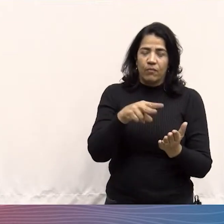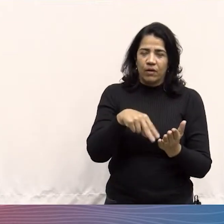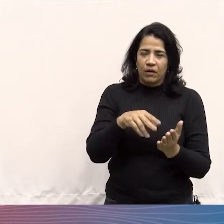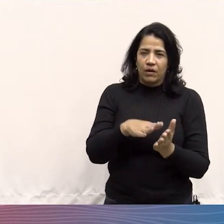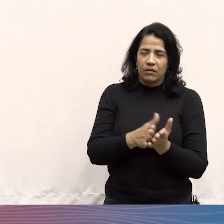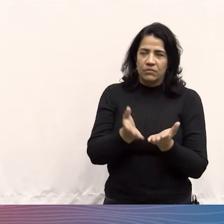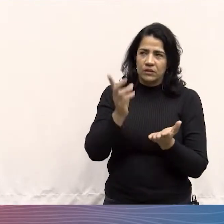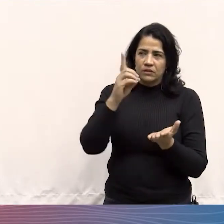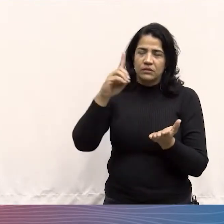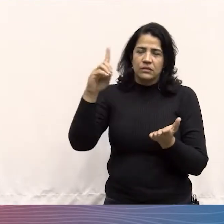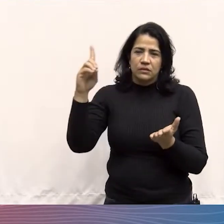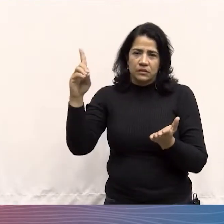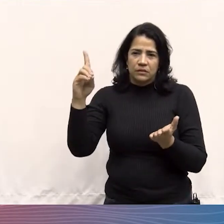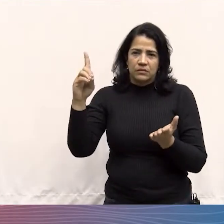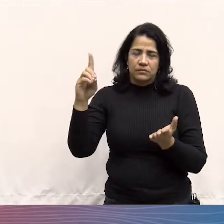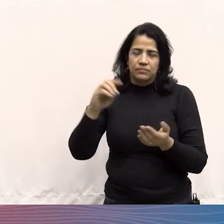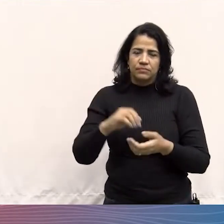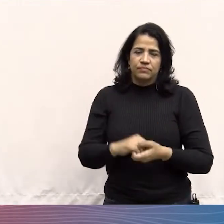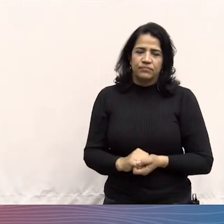2.